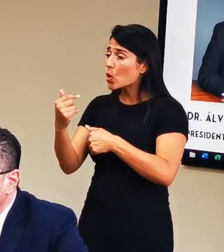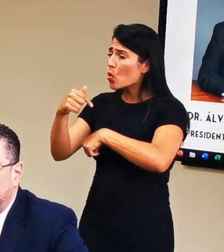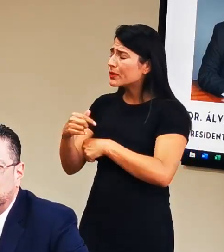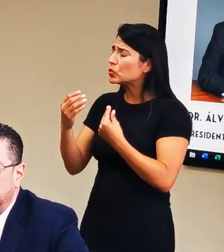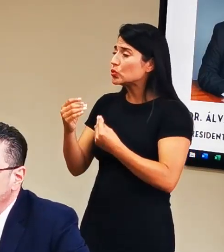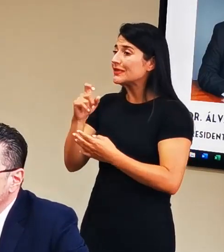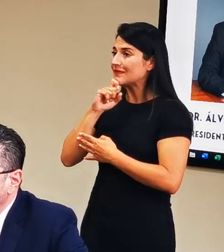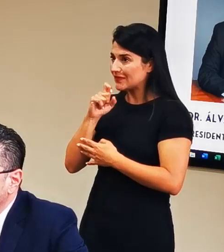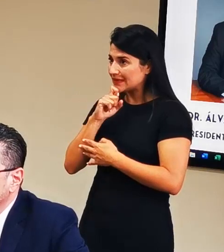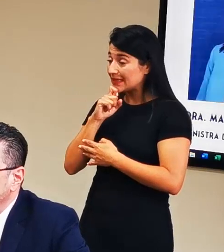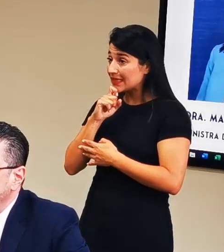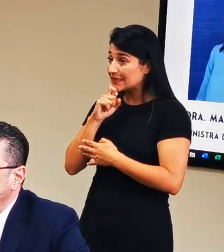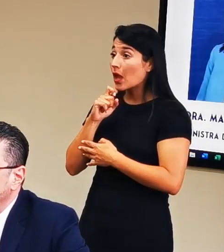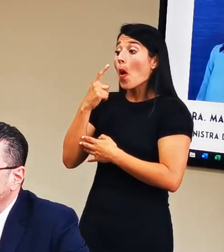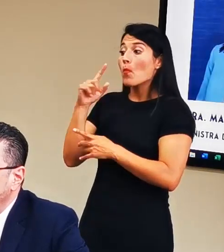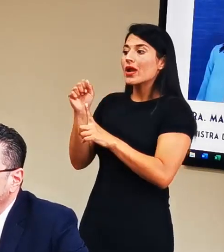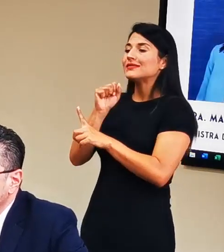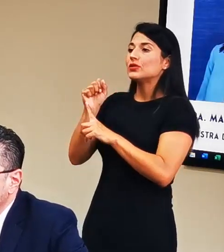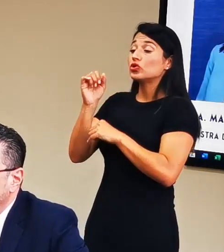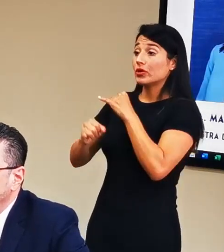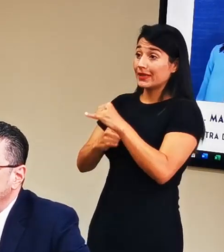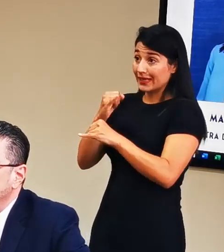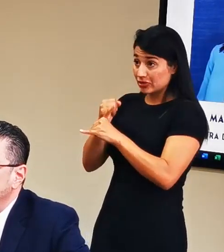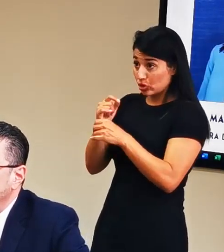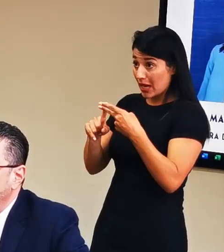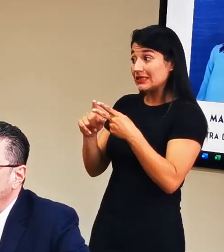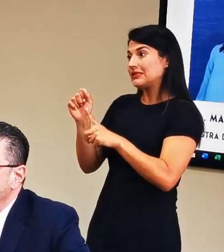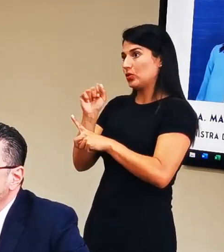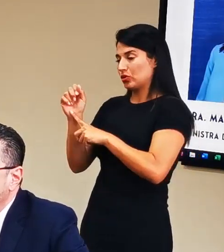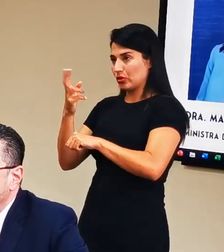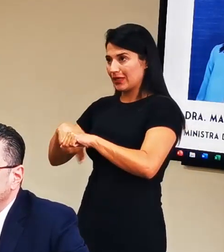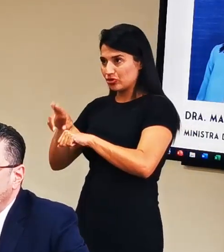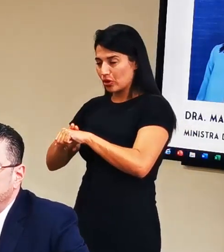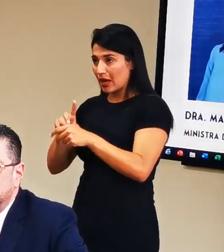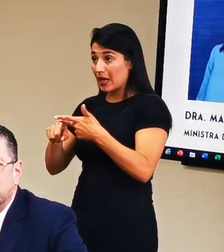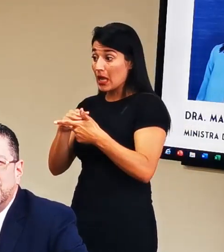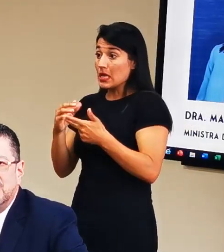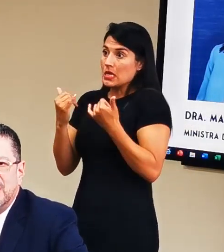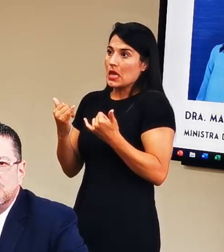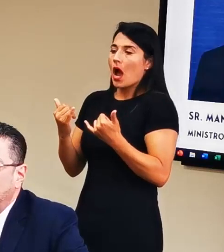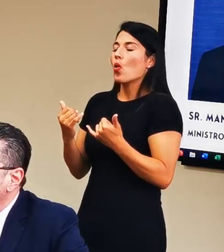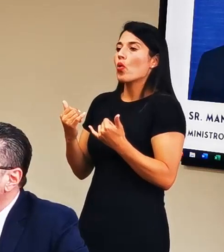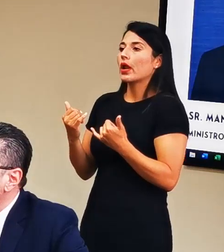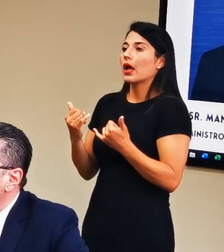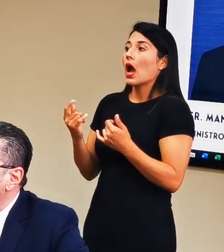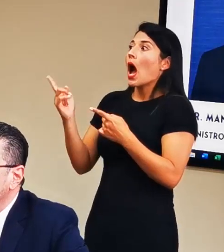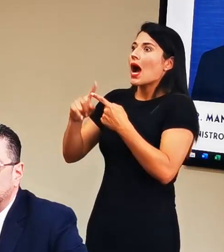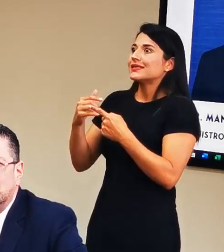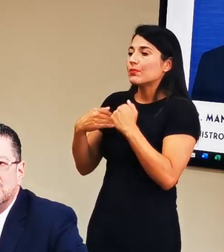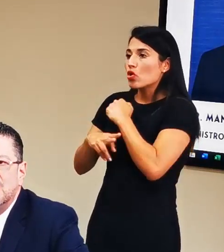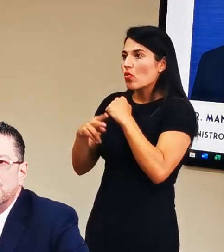muy difíciles por el contexto internacional, el contexto nacional, y que ahora estamos hasta enfrentando